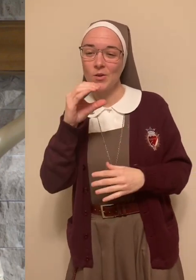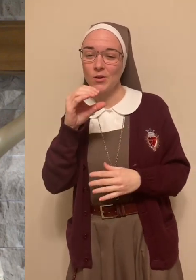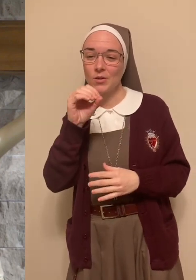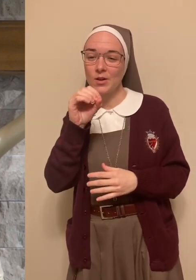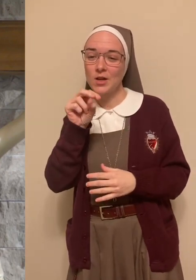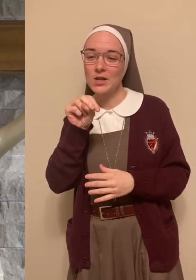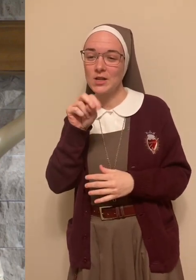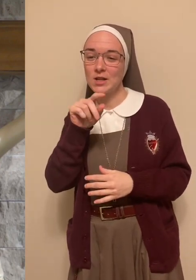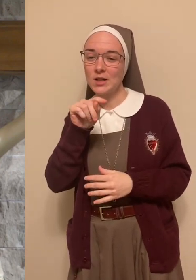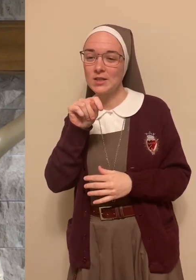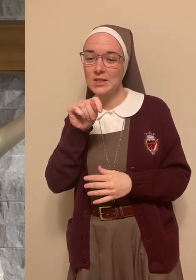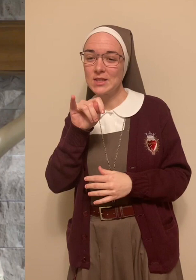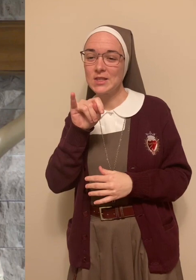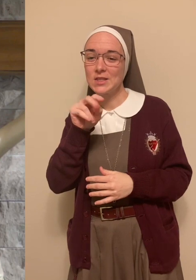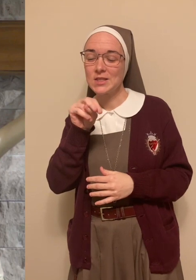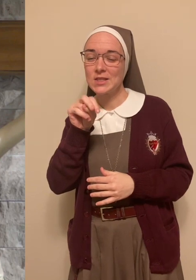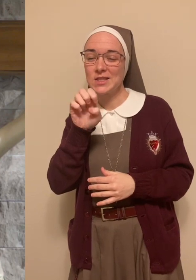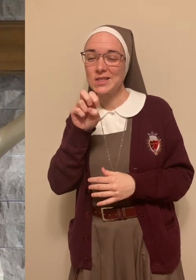que no se nos olvide nuestras raíces,